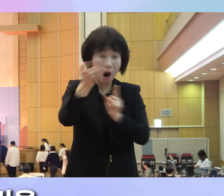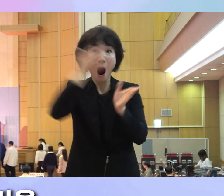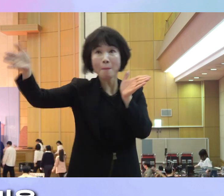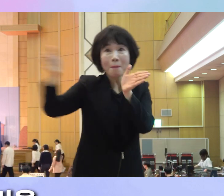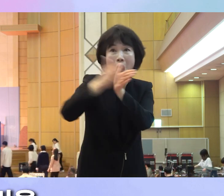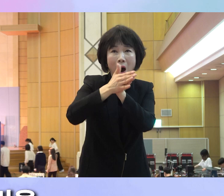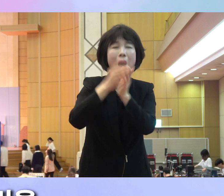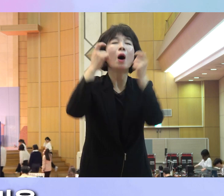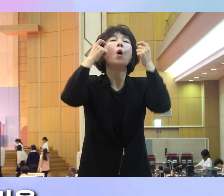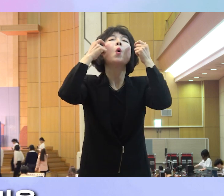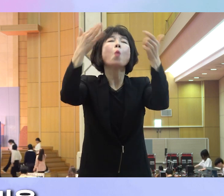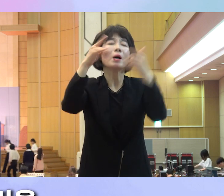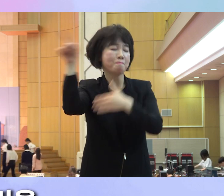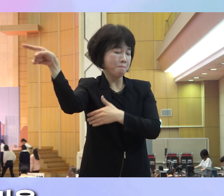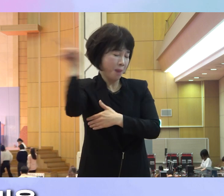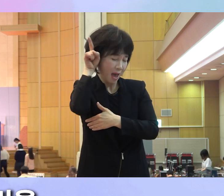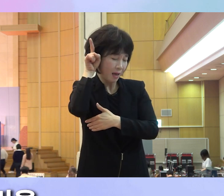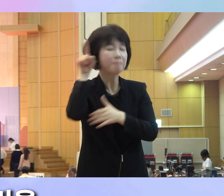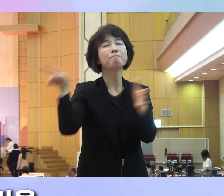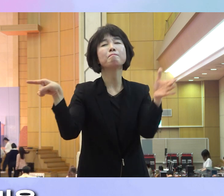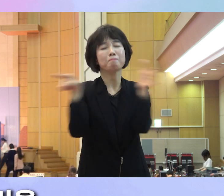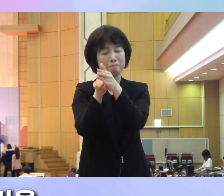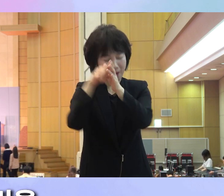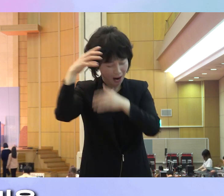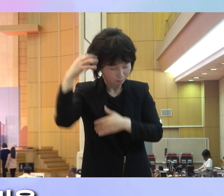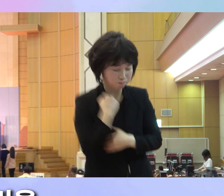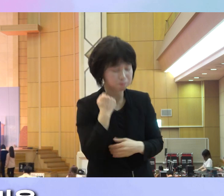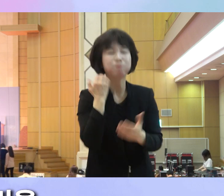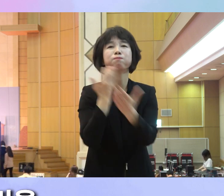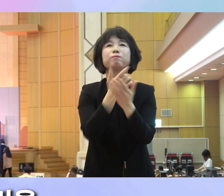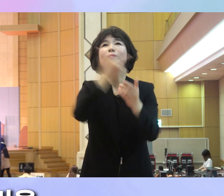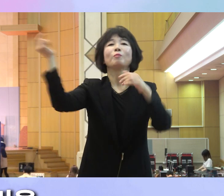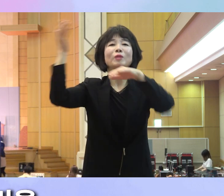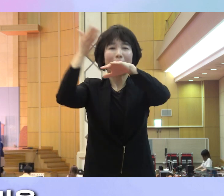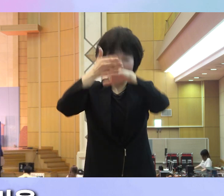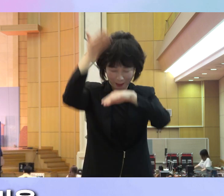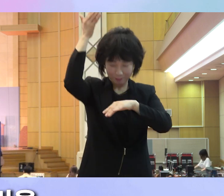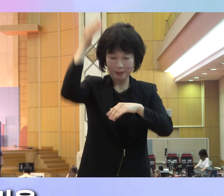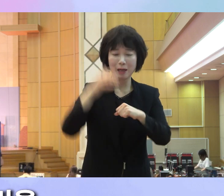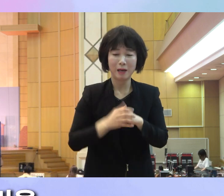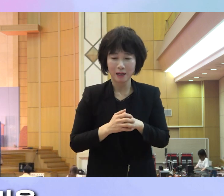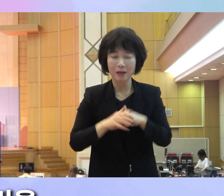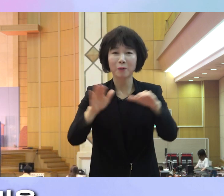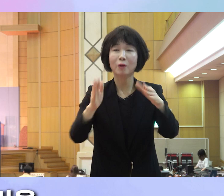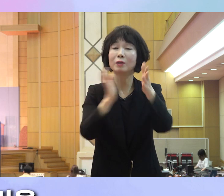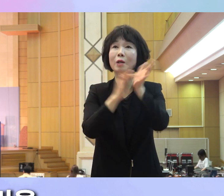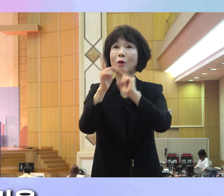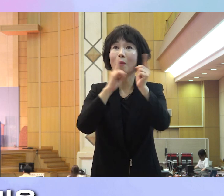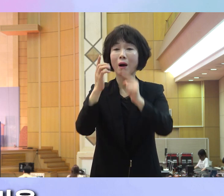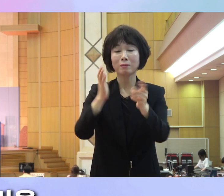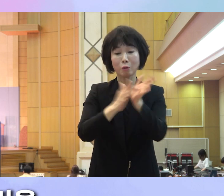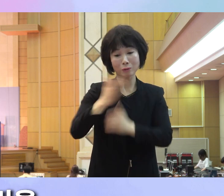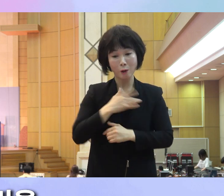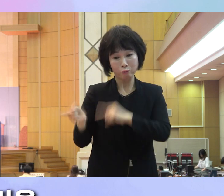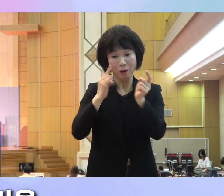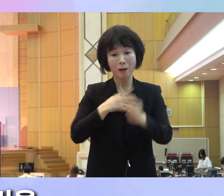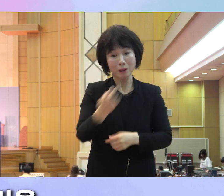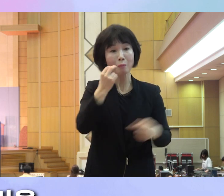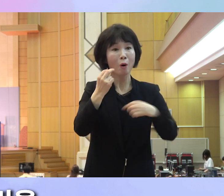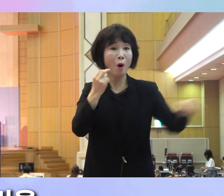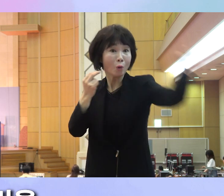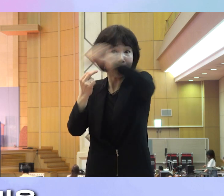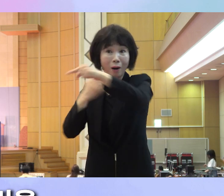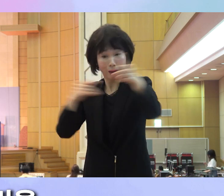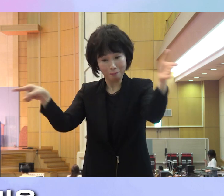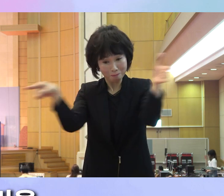하는 확신 있는 믿음을 갖게 해주심을 감사옵나이다. 예수님 말씀은 나는 부활이요 생명이, 너희가 나를